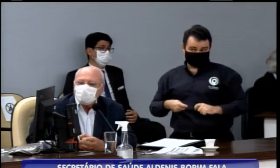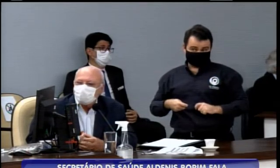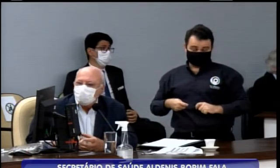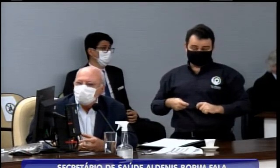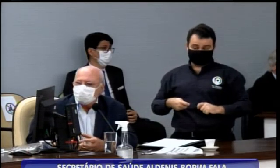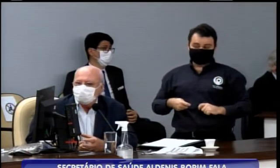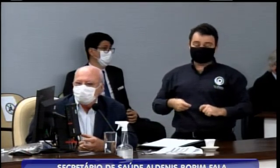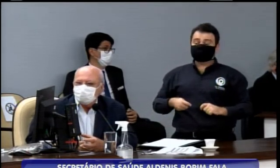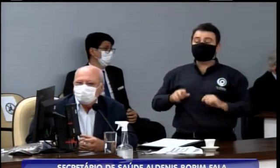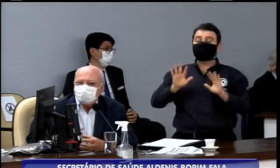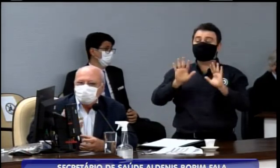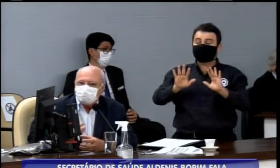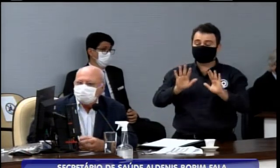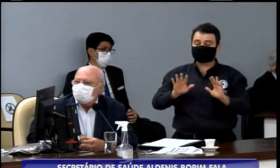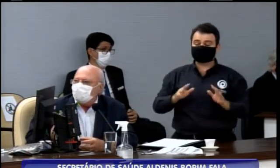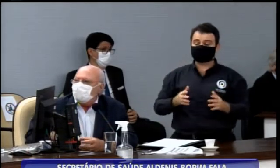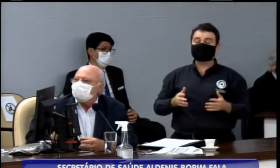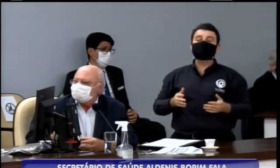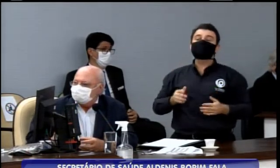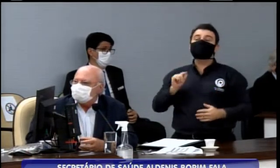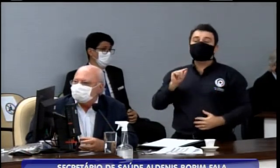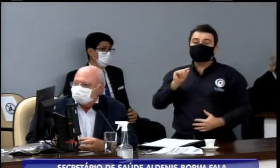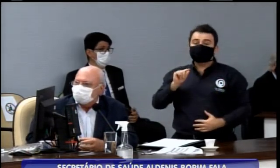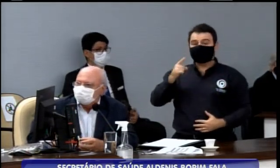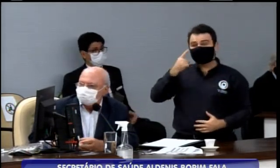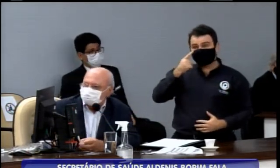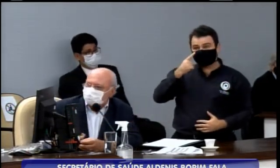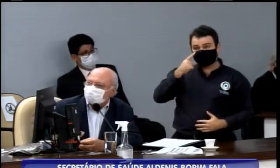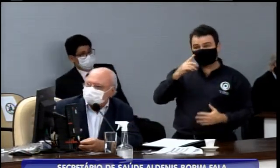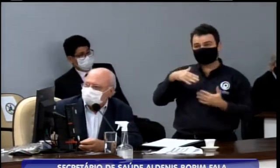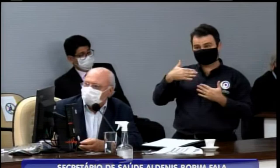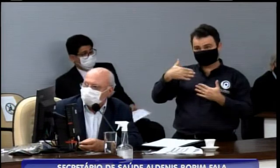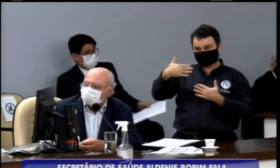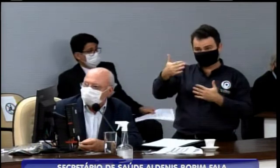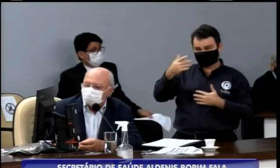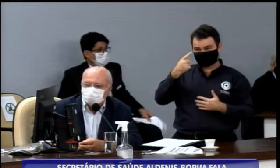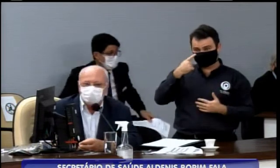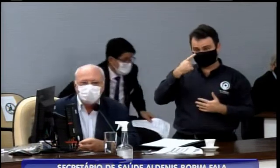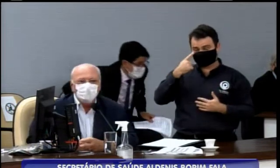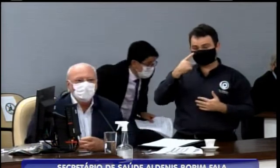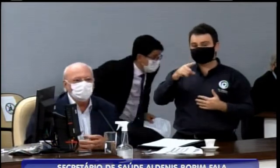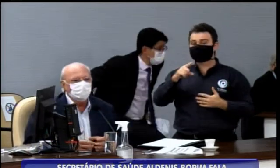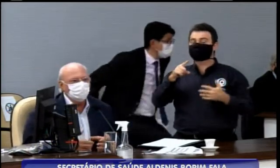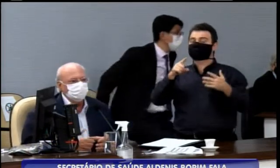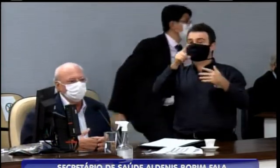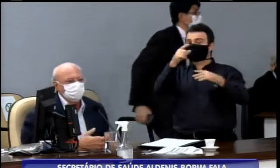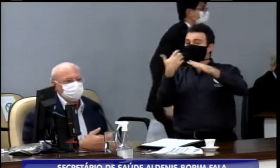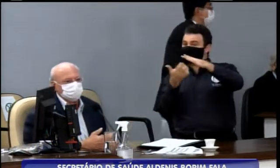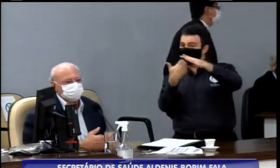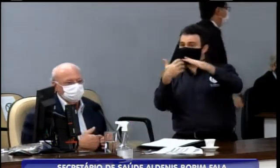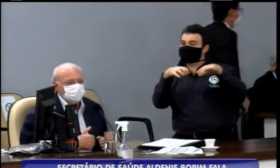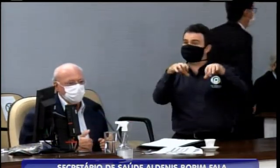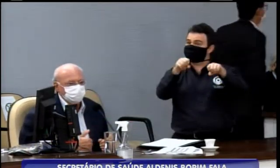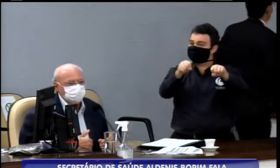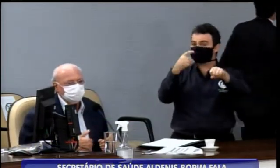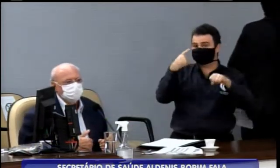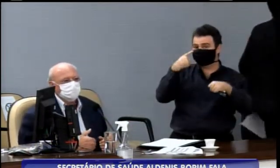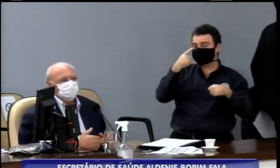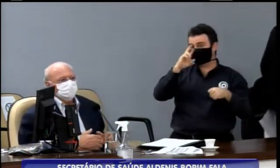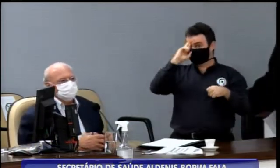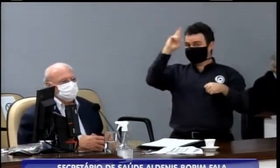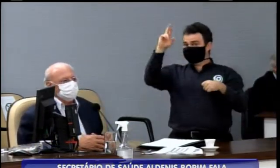grande momento vai ser a licitação por si só, o chamamento público, não havia